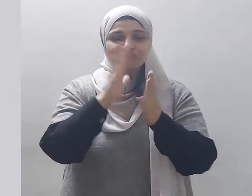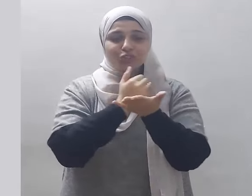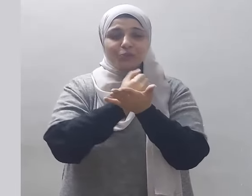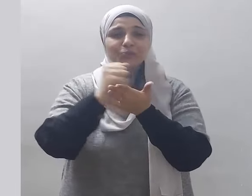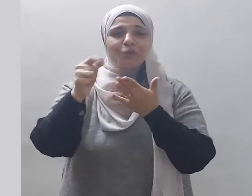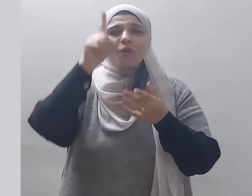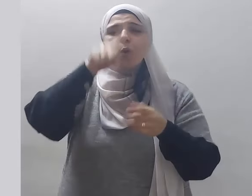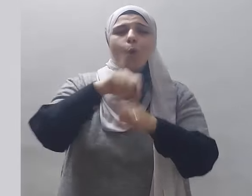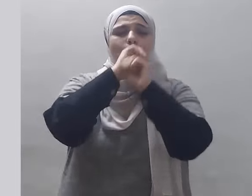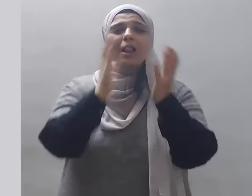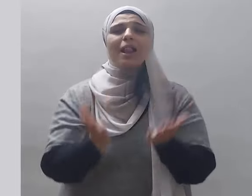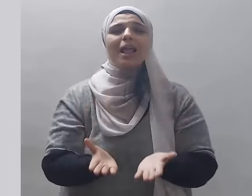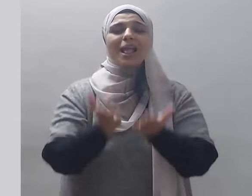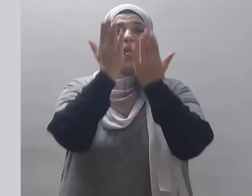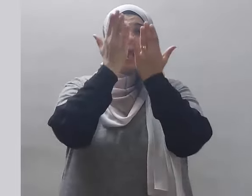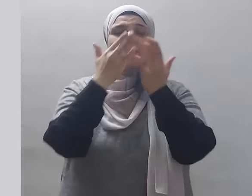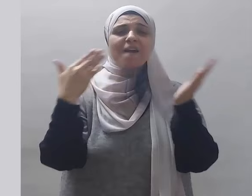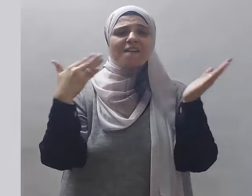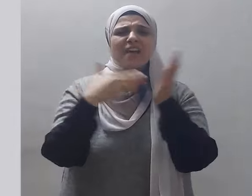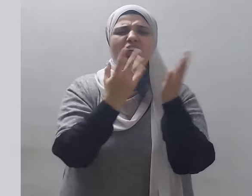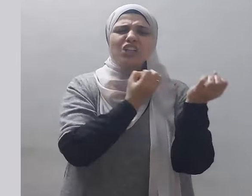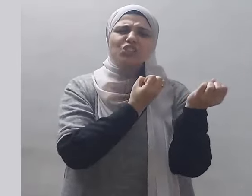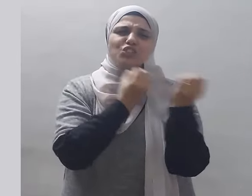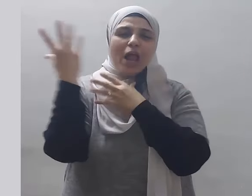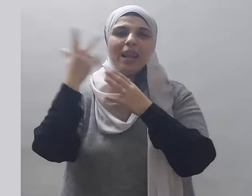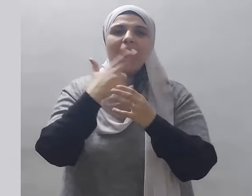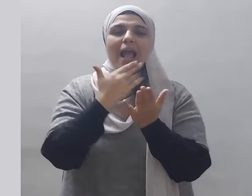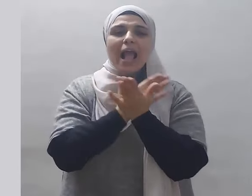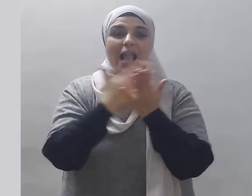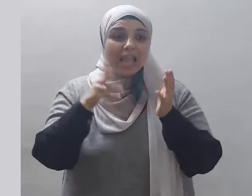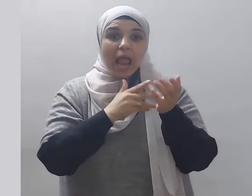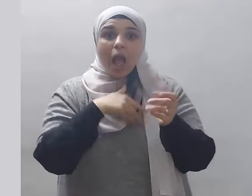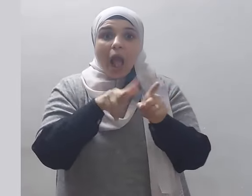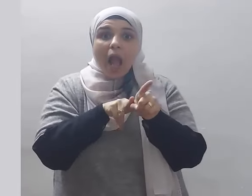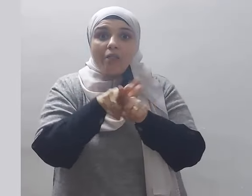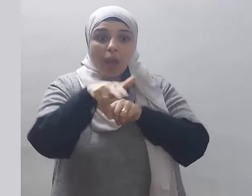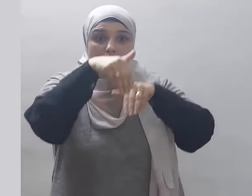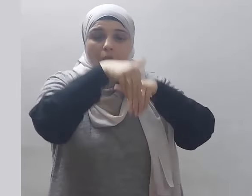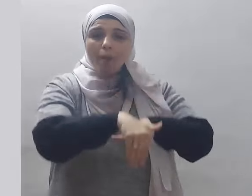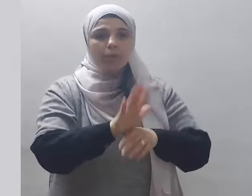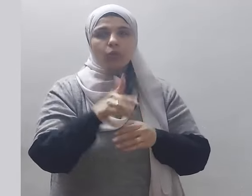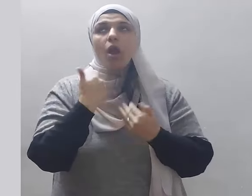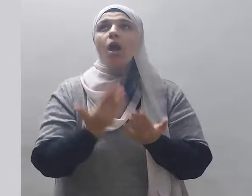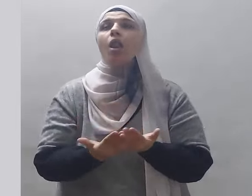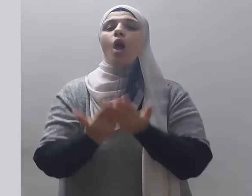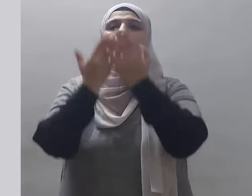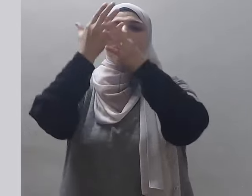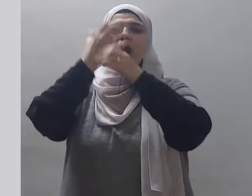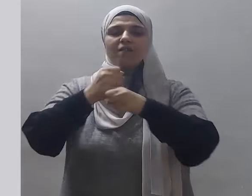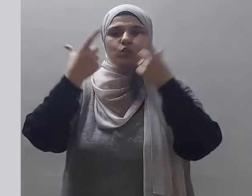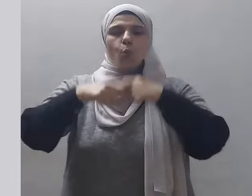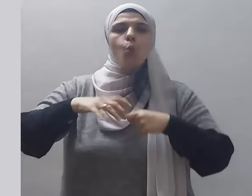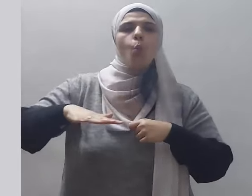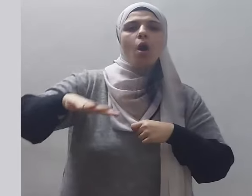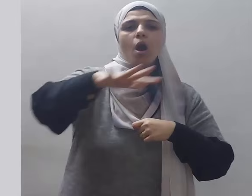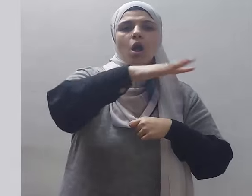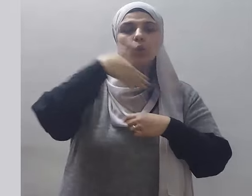يوم القيامه ويامن من فتنه القبر اللهم احفظ اوطاننا وارفع رايتها